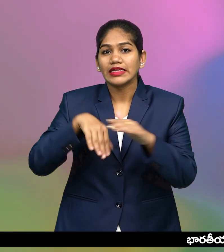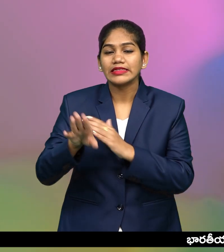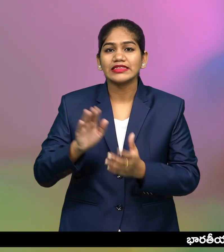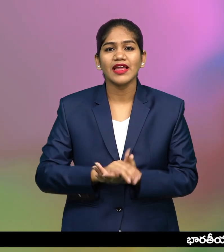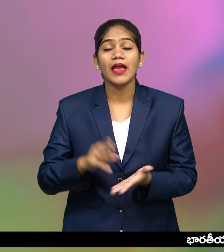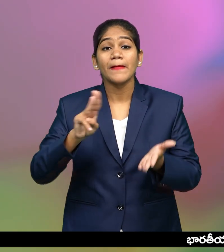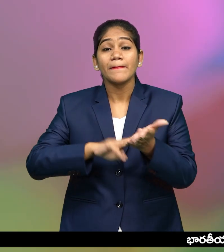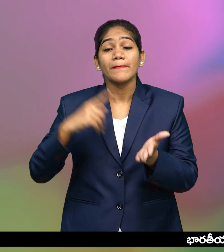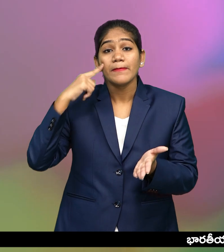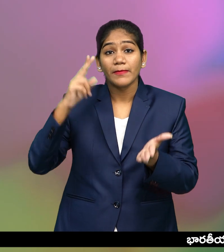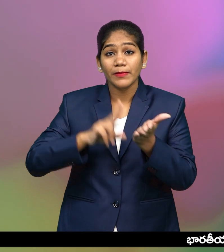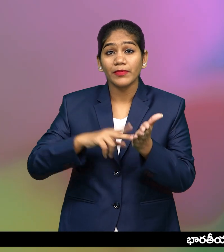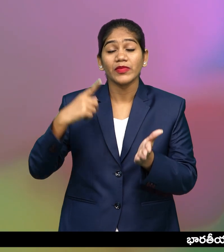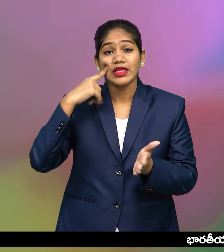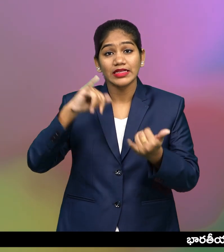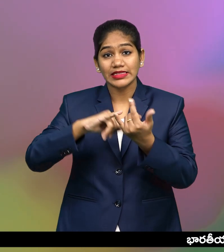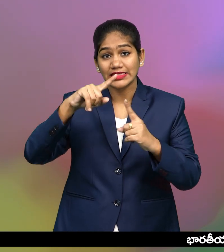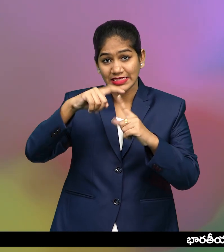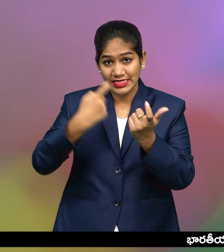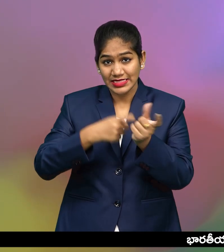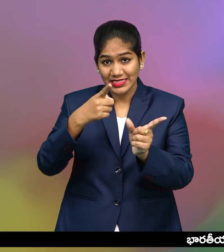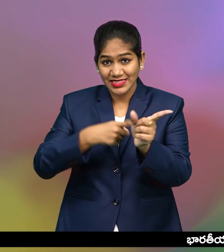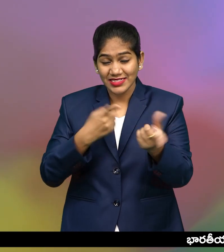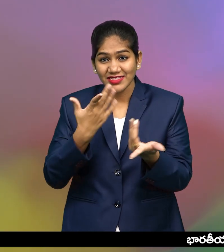భారతీయ ఆహార భద్రతా వ్యవస్థ.